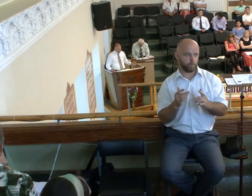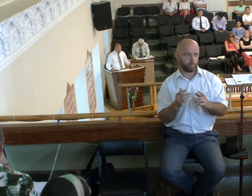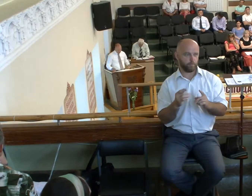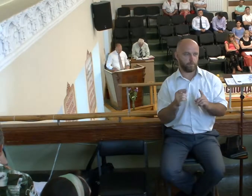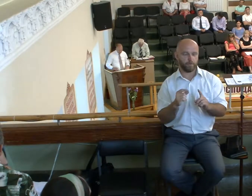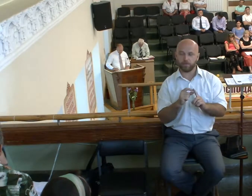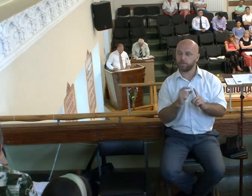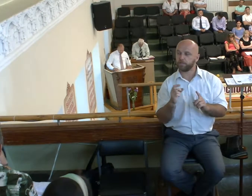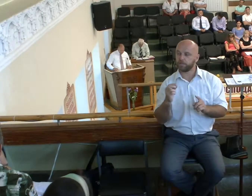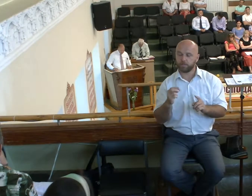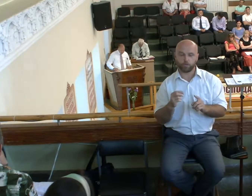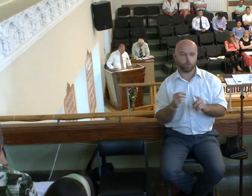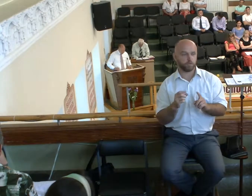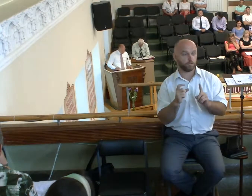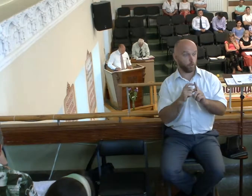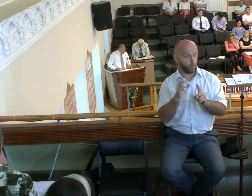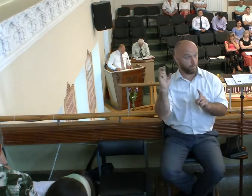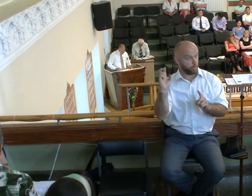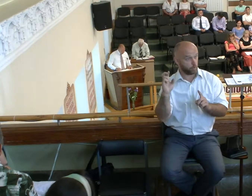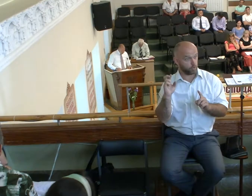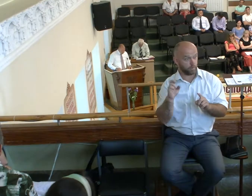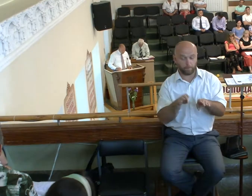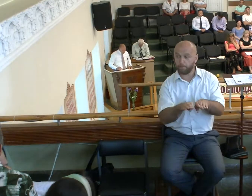Наполняться. И третье